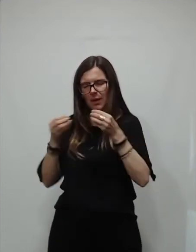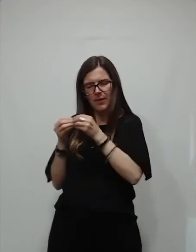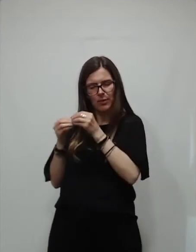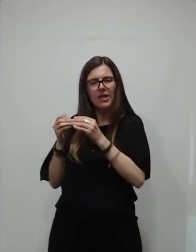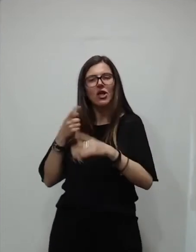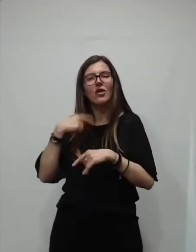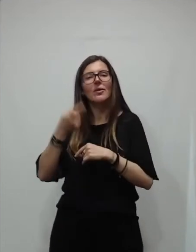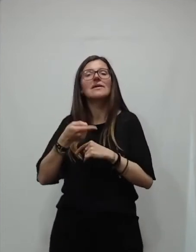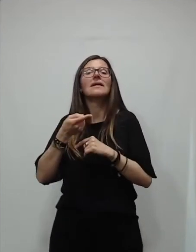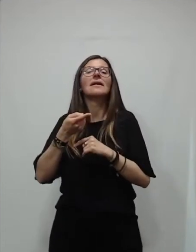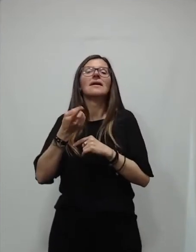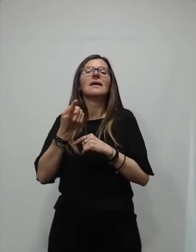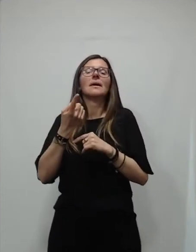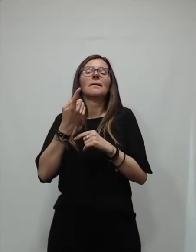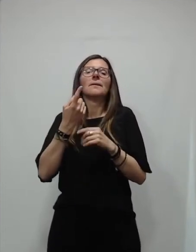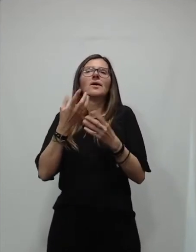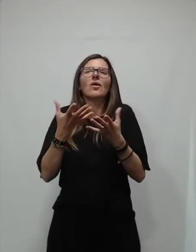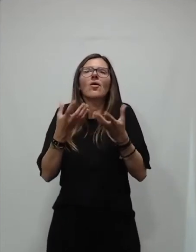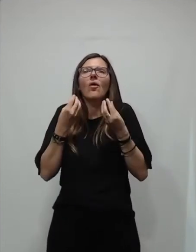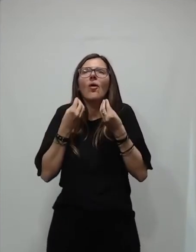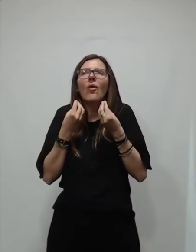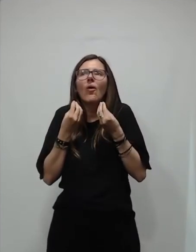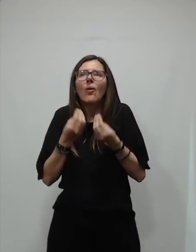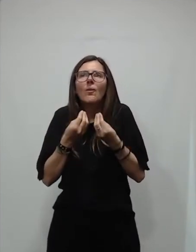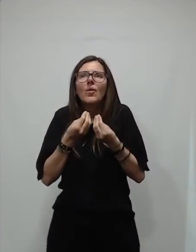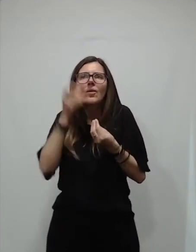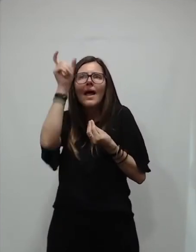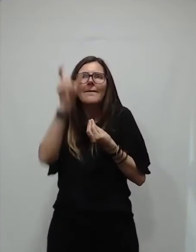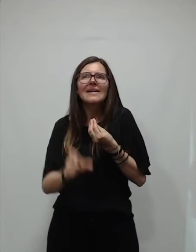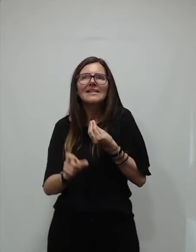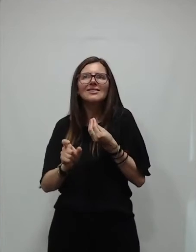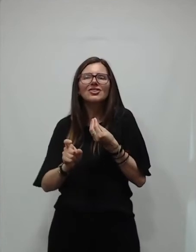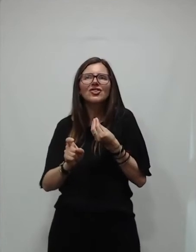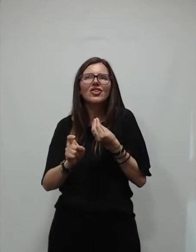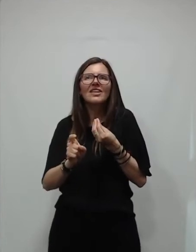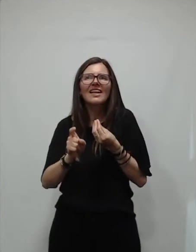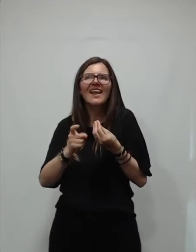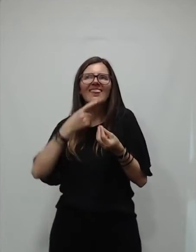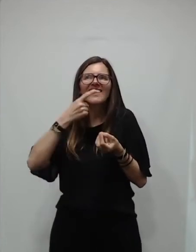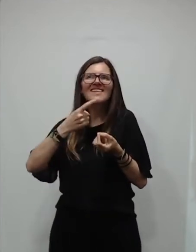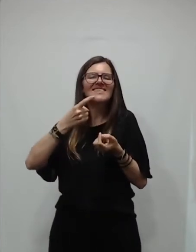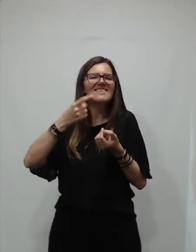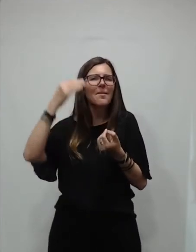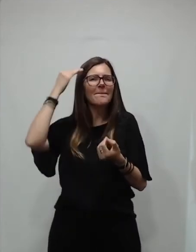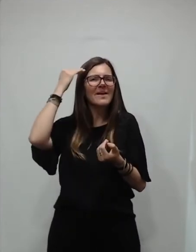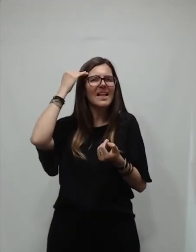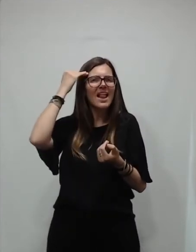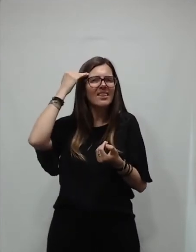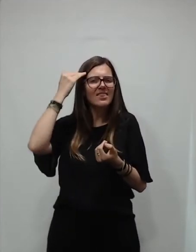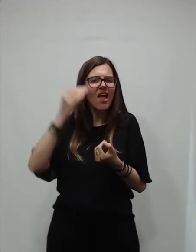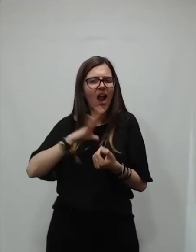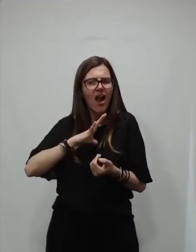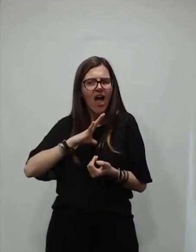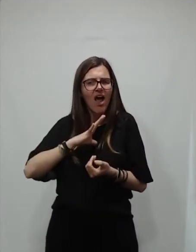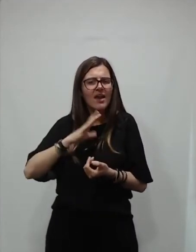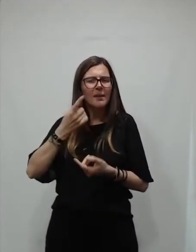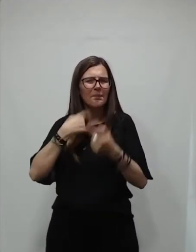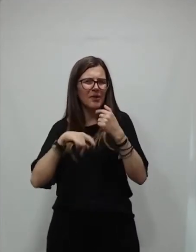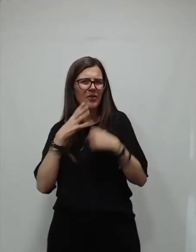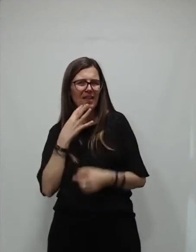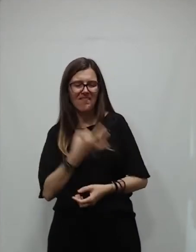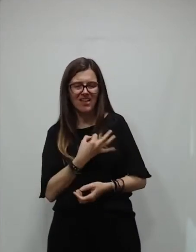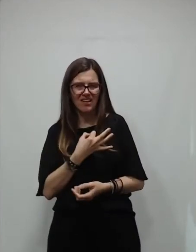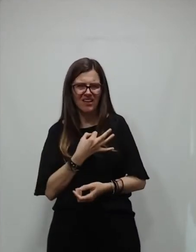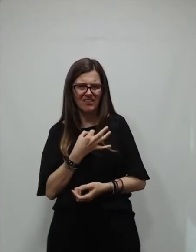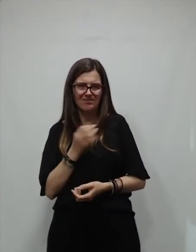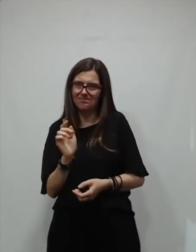una persona termina con una declaración de inimputabilidad, ¿no? Las consecuencias que tiene y las no consecuencias que tiene. Porque en el caso de